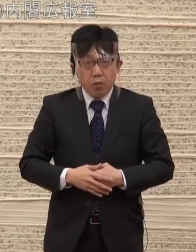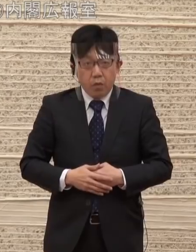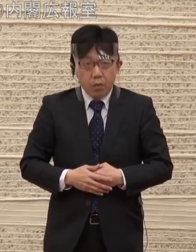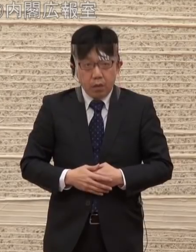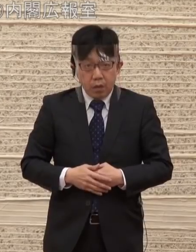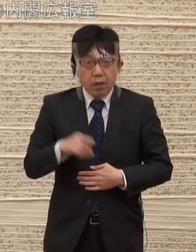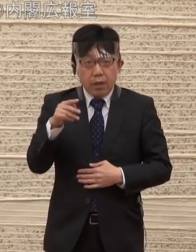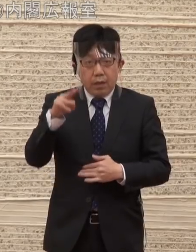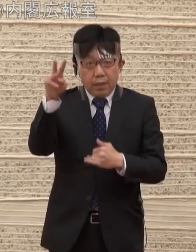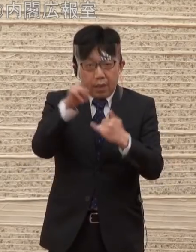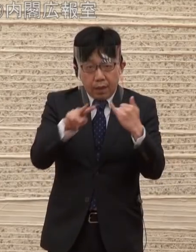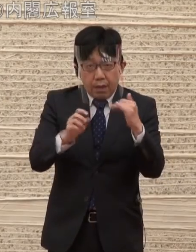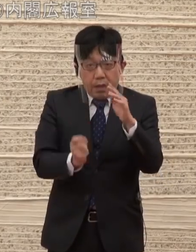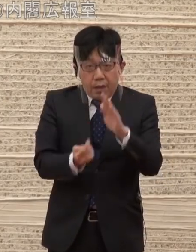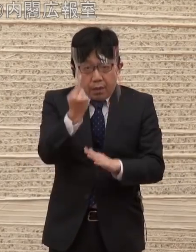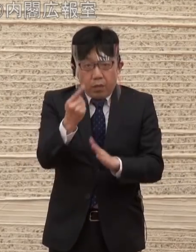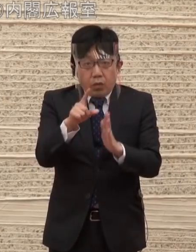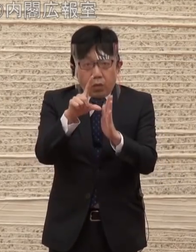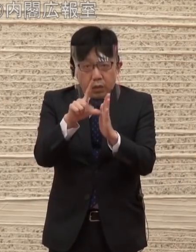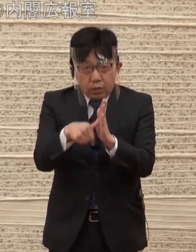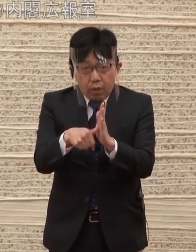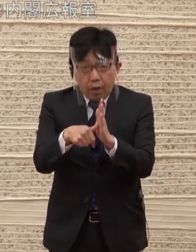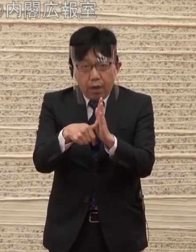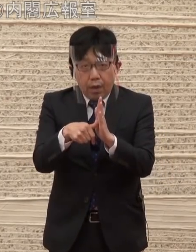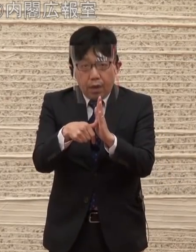災害発生時にはですね